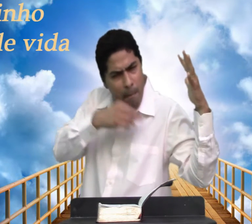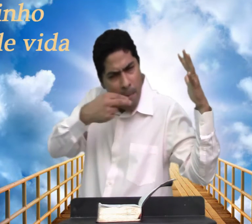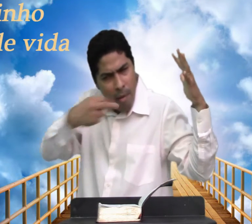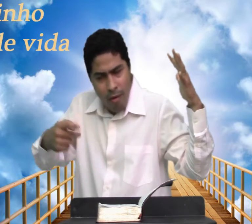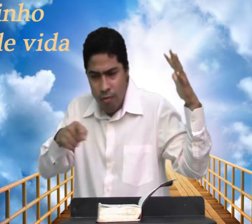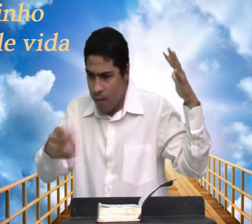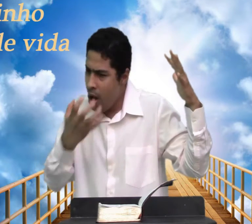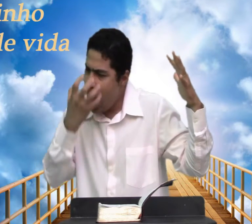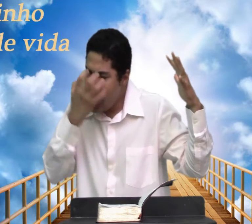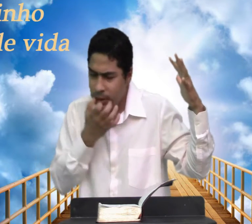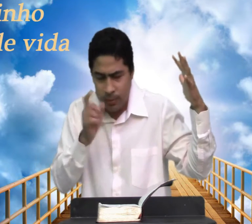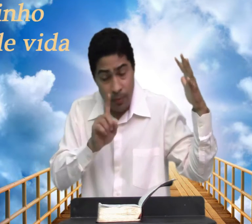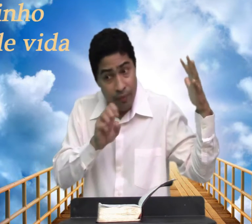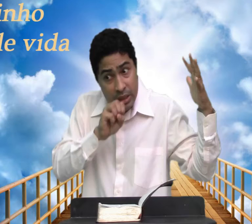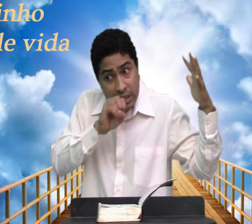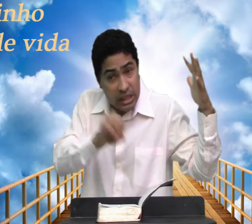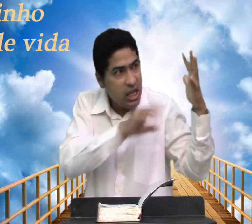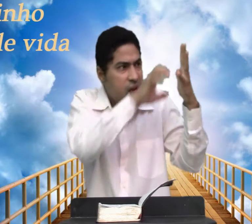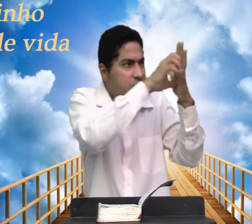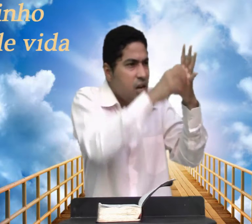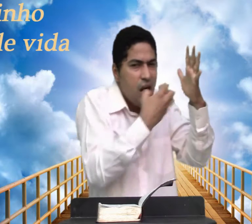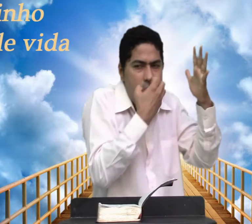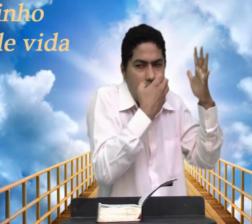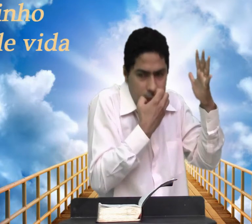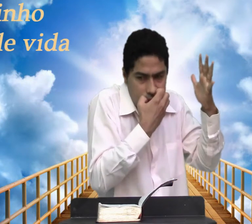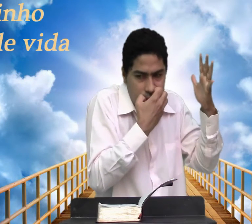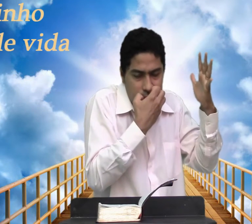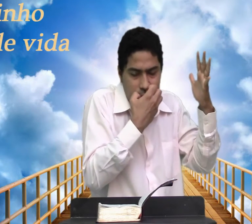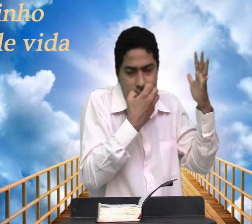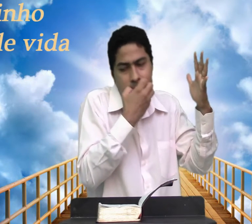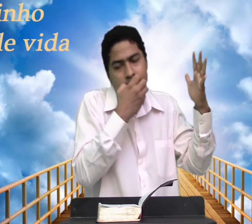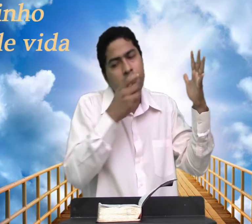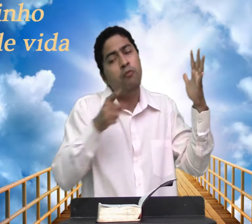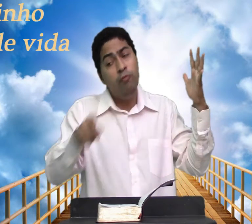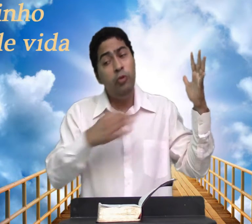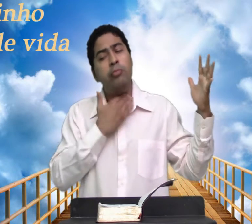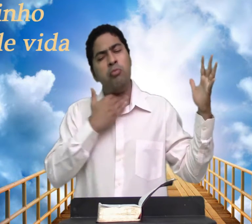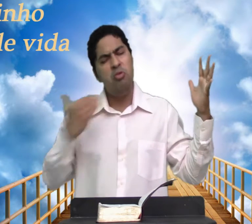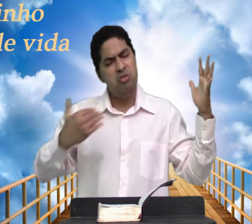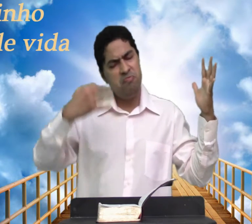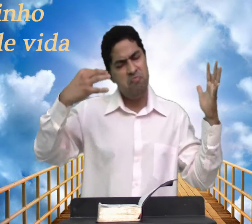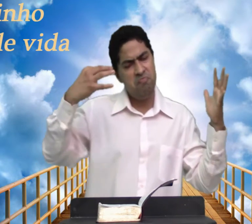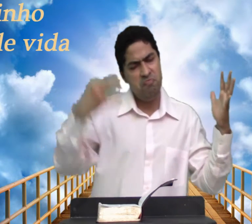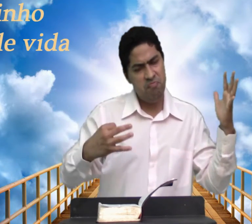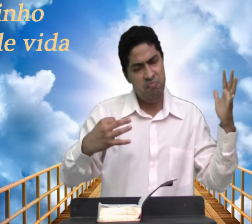dava o conhecimento do bem e do mal. Dessa árvore, se comesse, certamente eles iriam morrer.